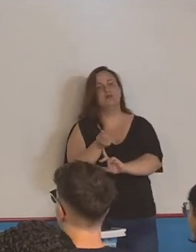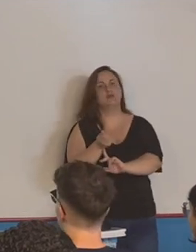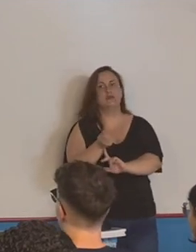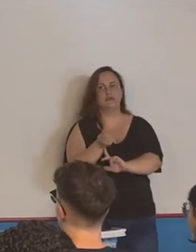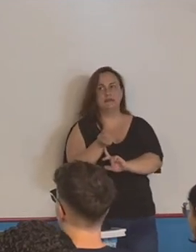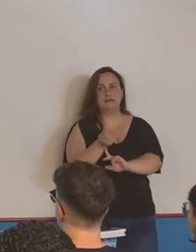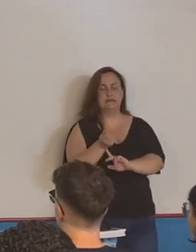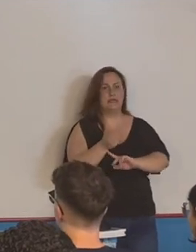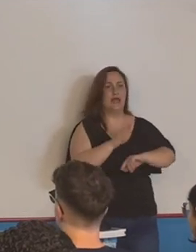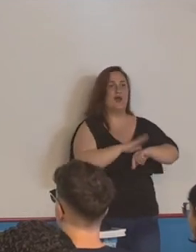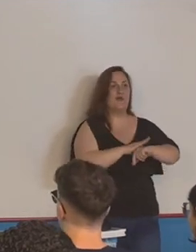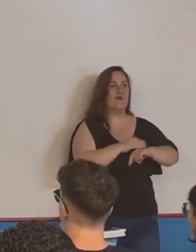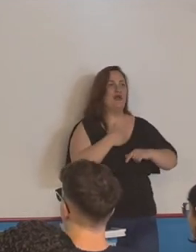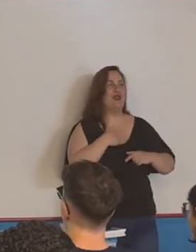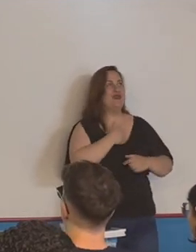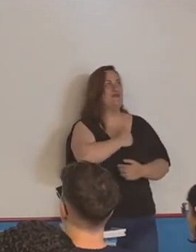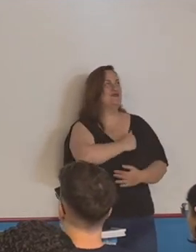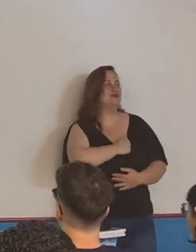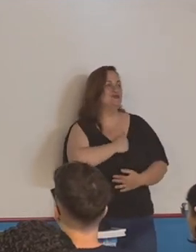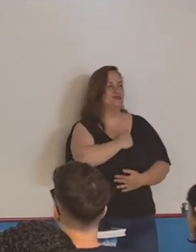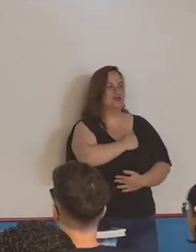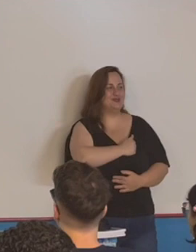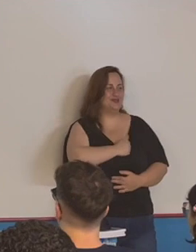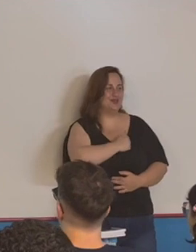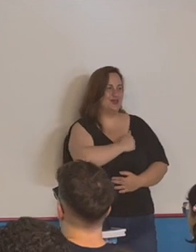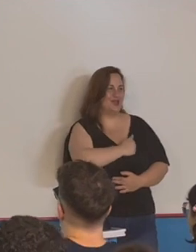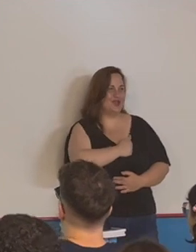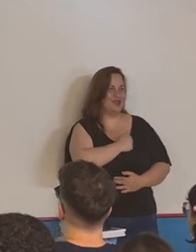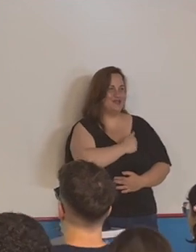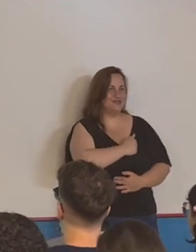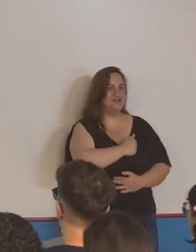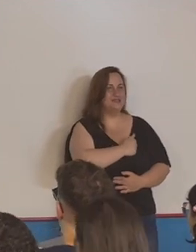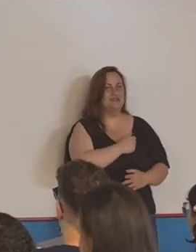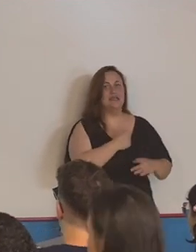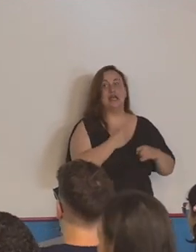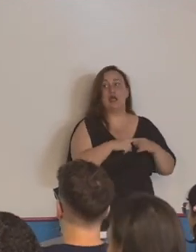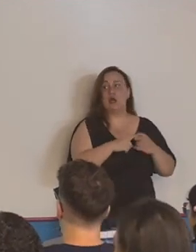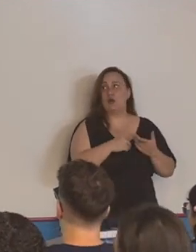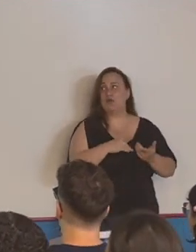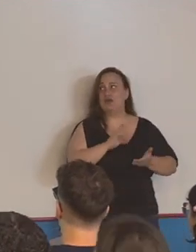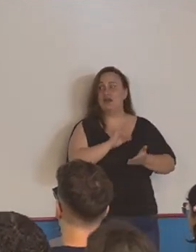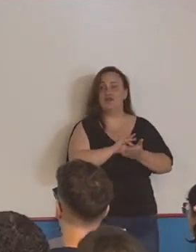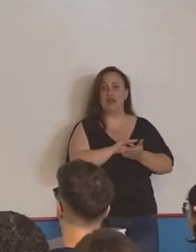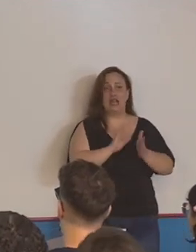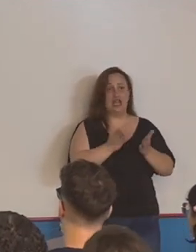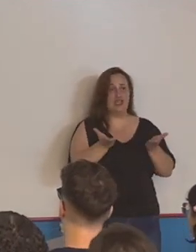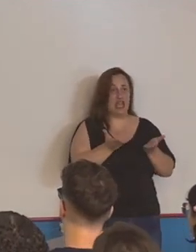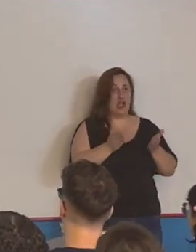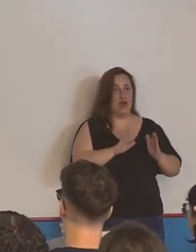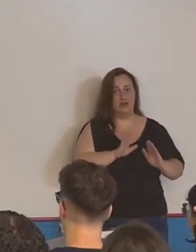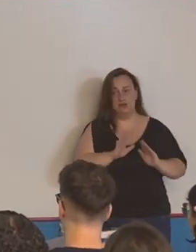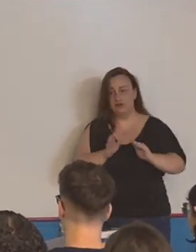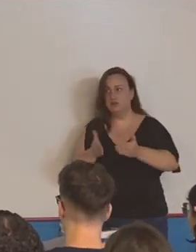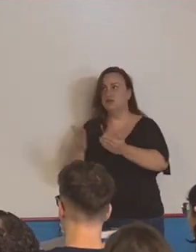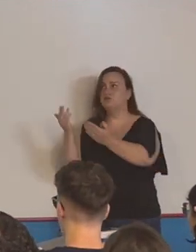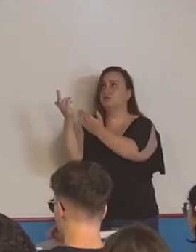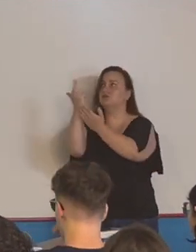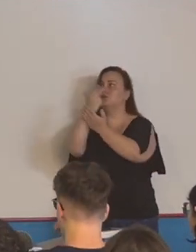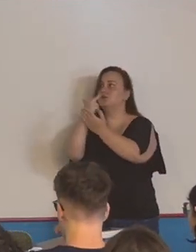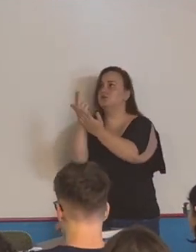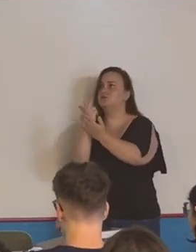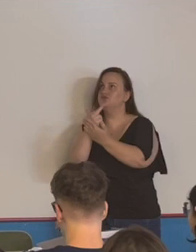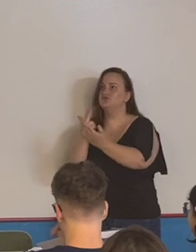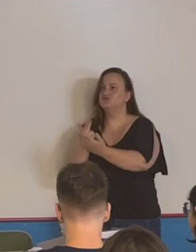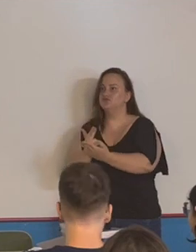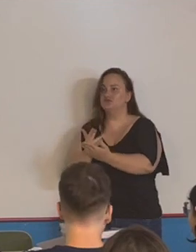uma fase que eu tenho até saudade, assim, porque hoje em dia, como eu já estou muito inserido na pintura já toma conta